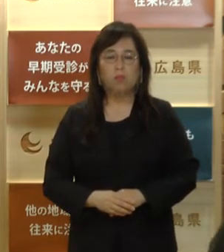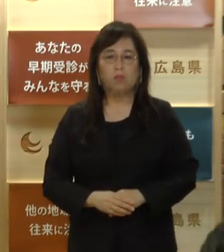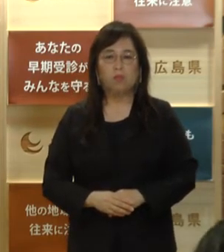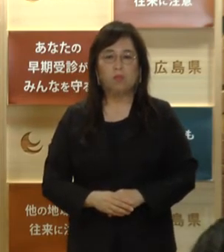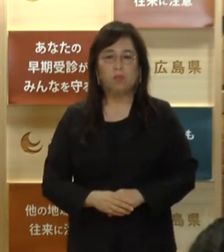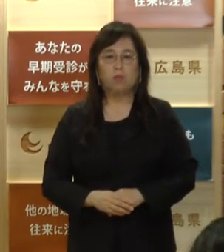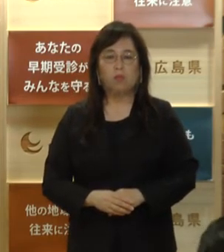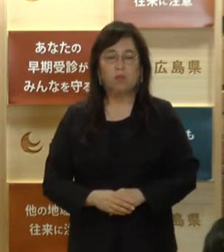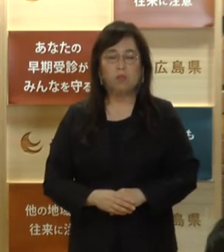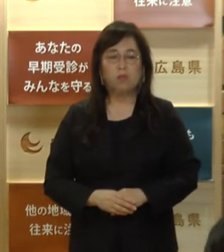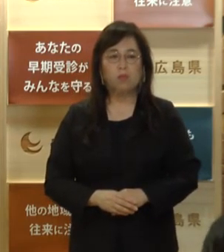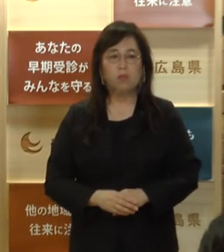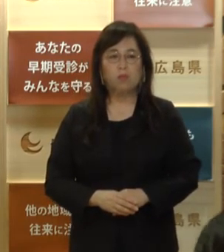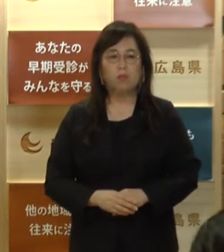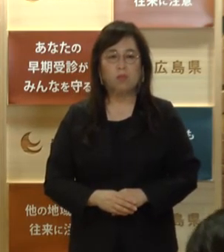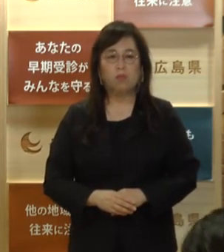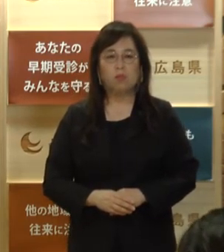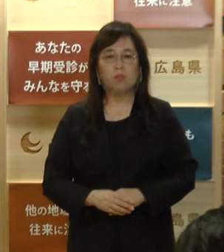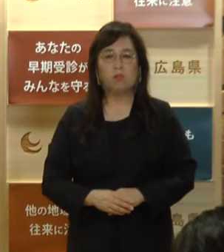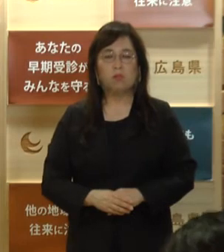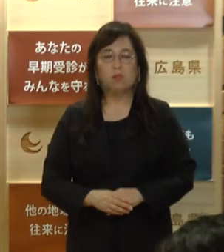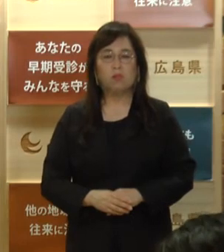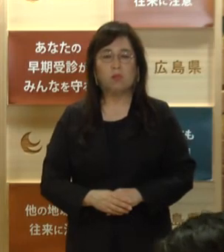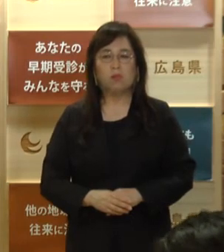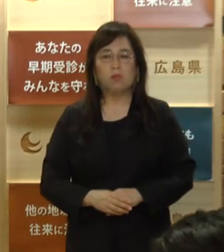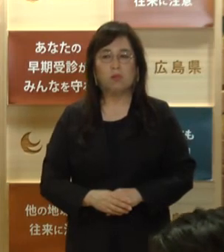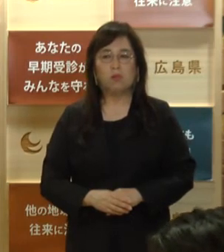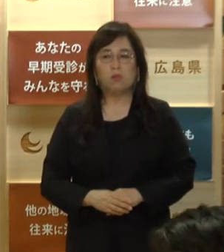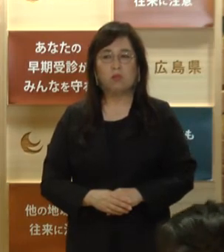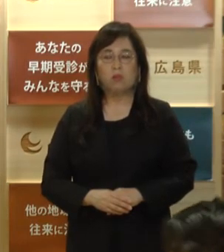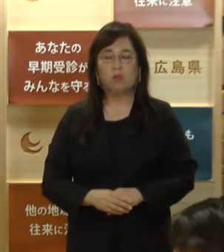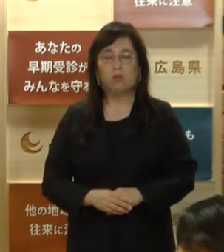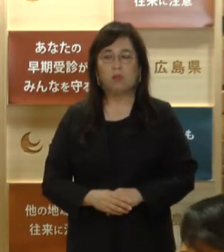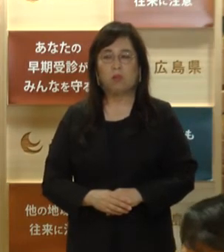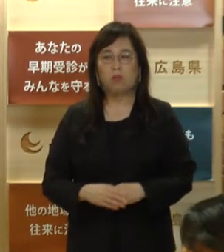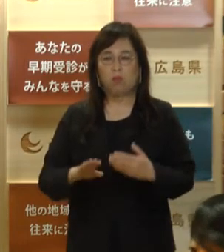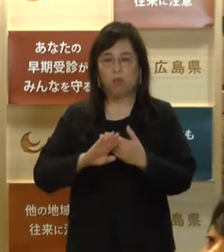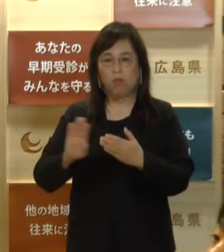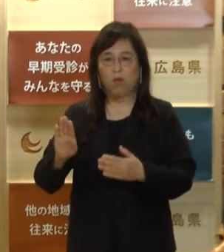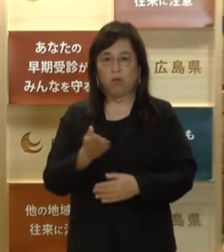わかりました。ありがとうございます。 そこはよろしいでしょうか。